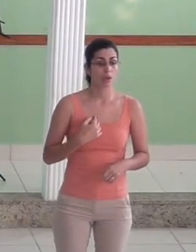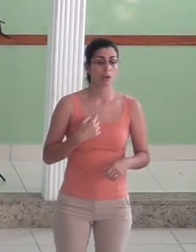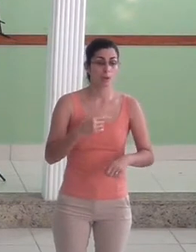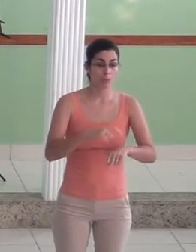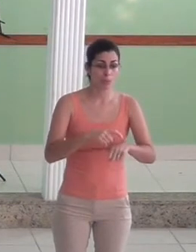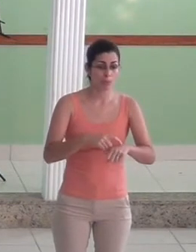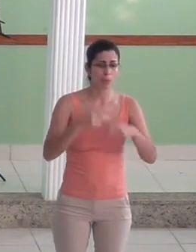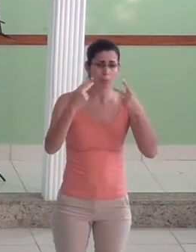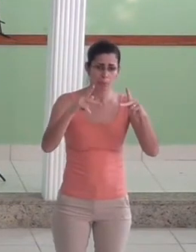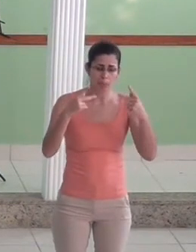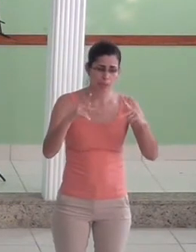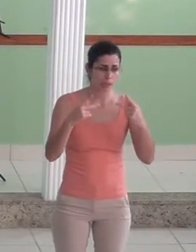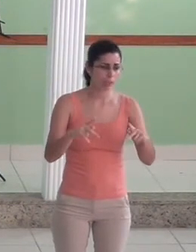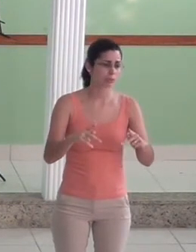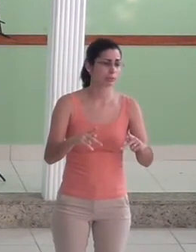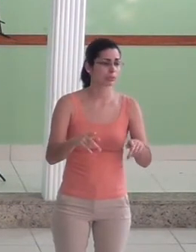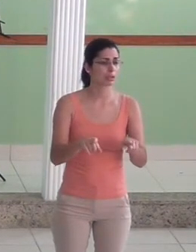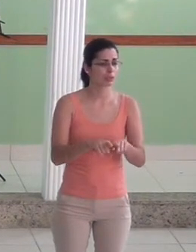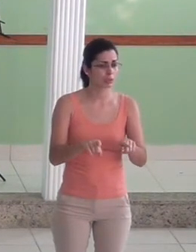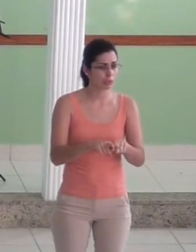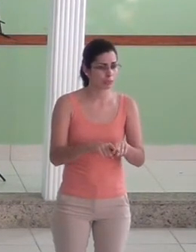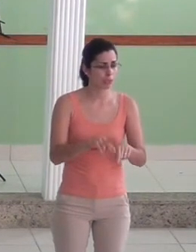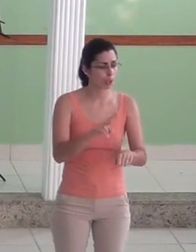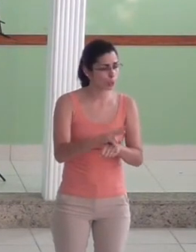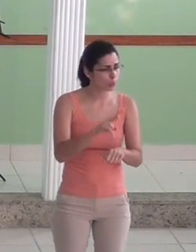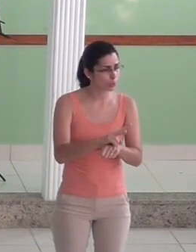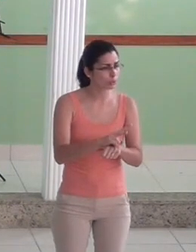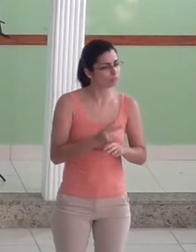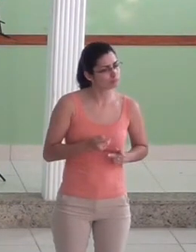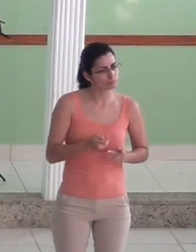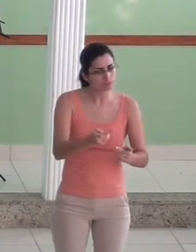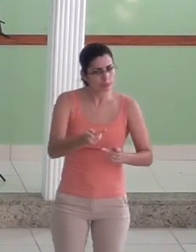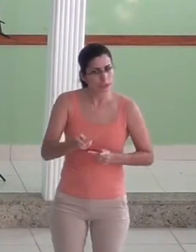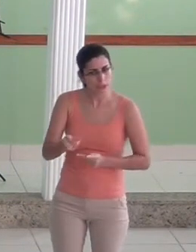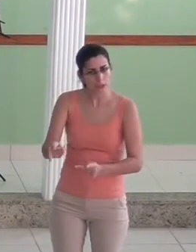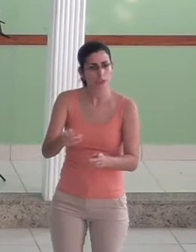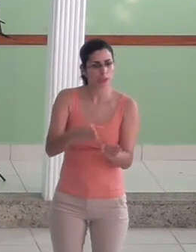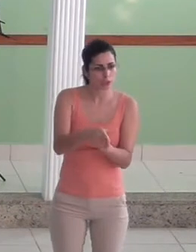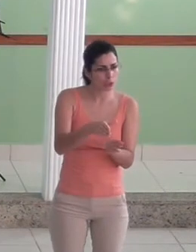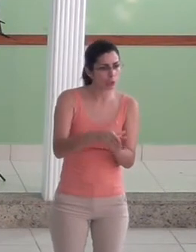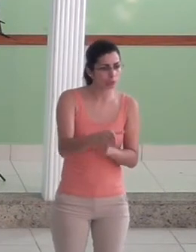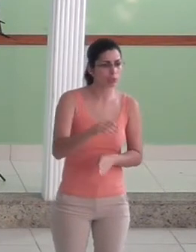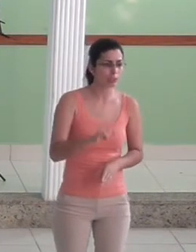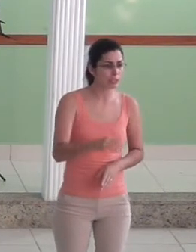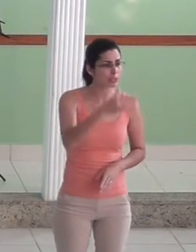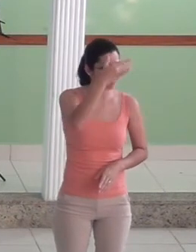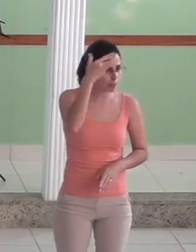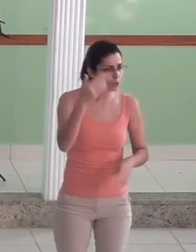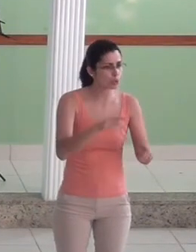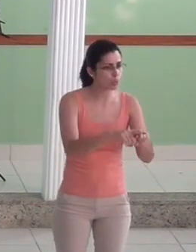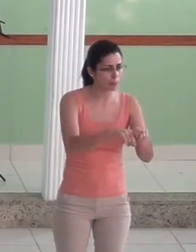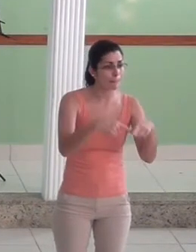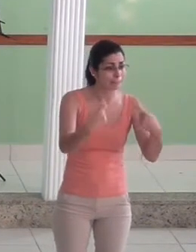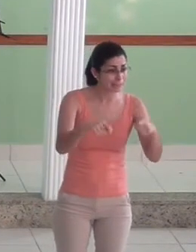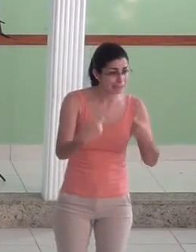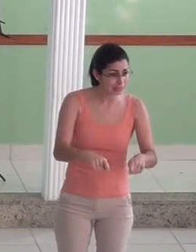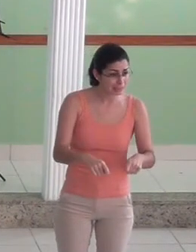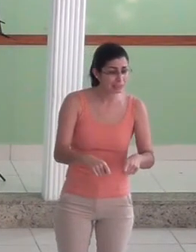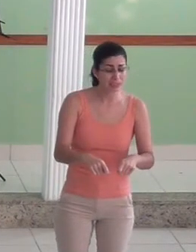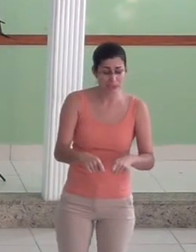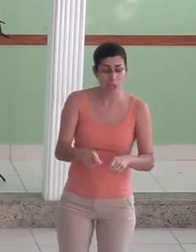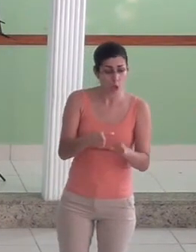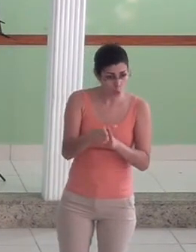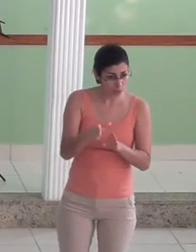visita e aconselhamento. Tenho ajudado nessa parte. Nossos irmãos, qualquer irmão que estiver precisando de visita, de aconselhamento,